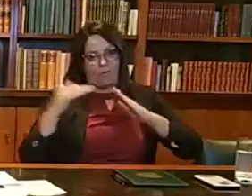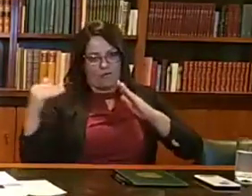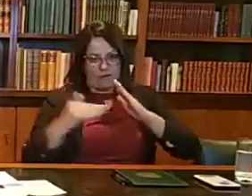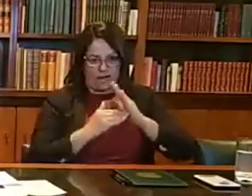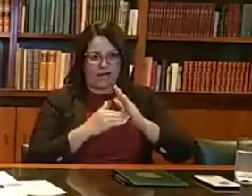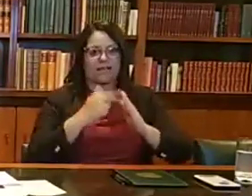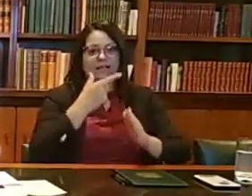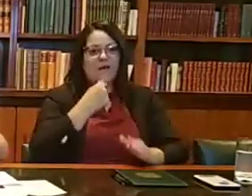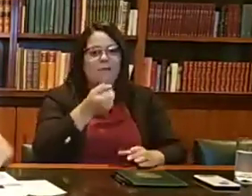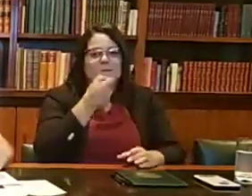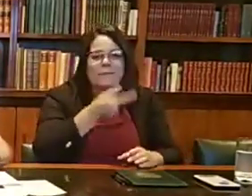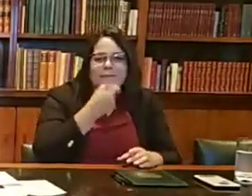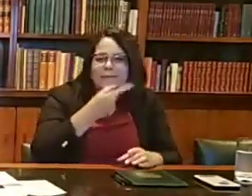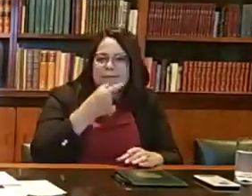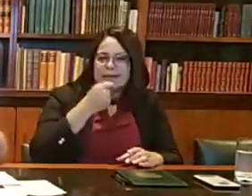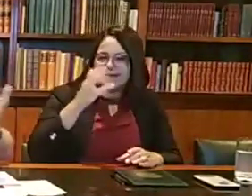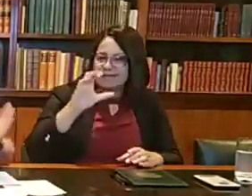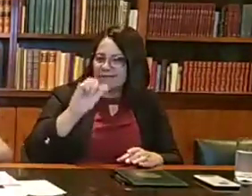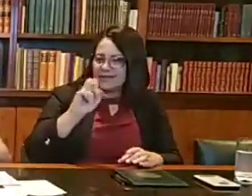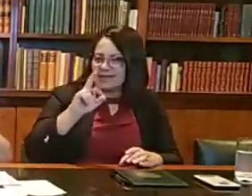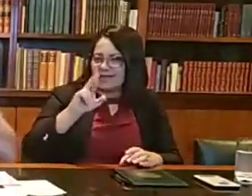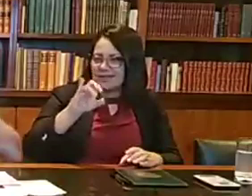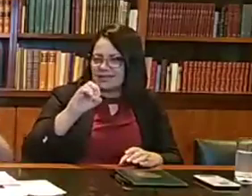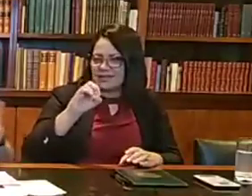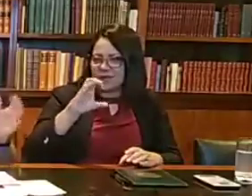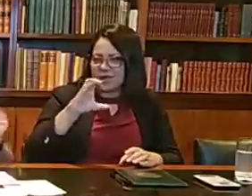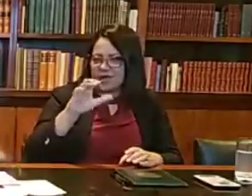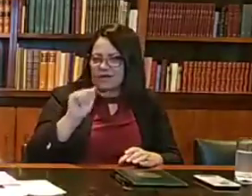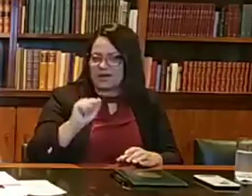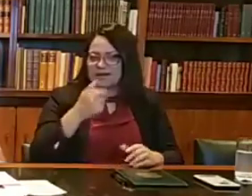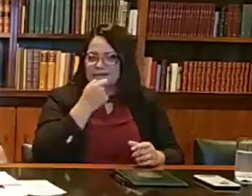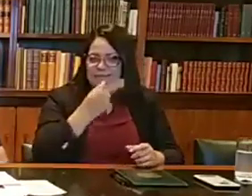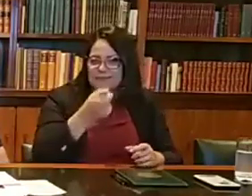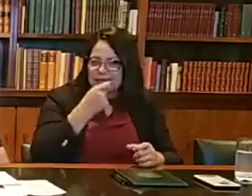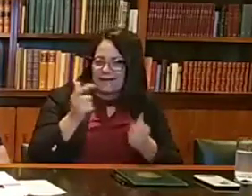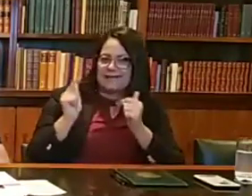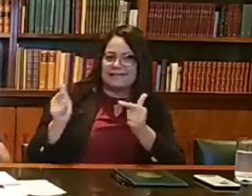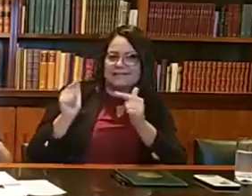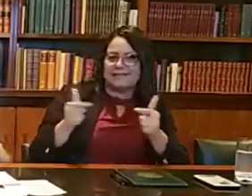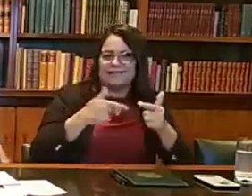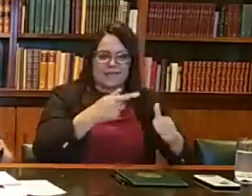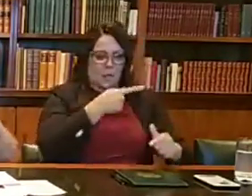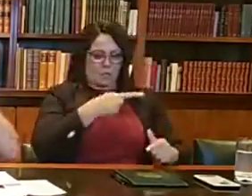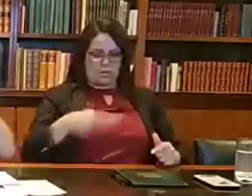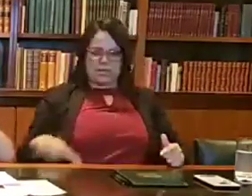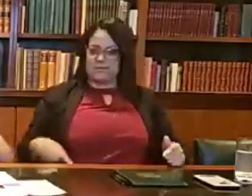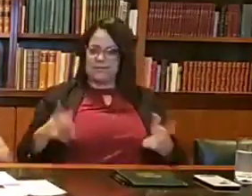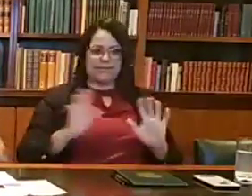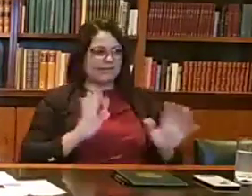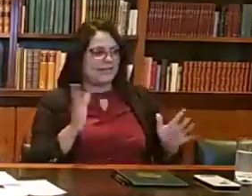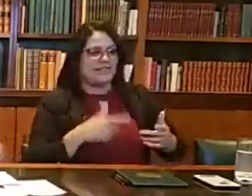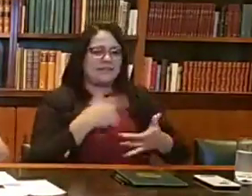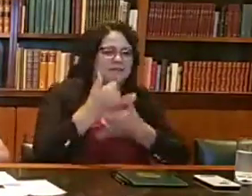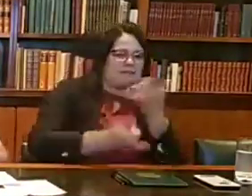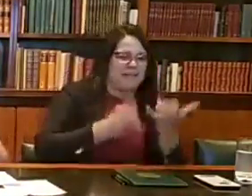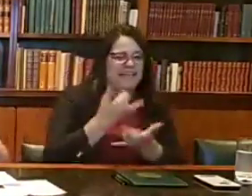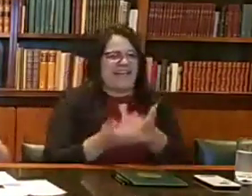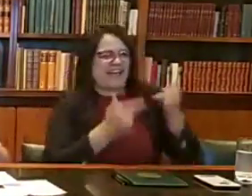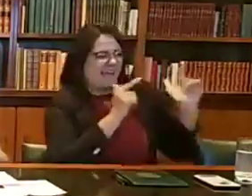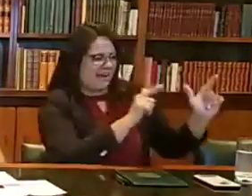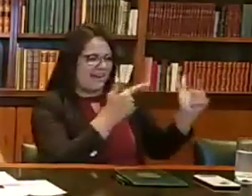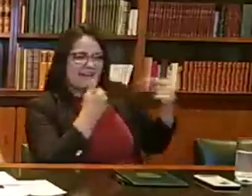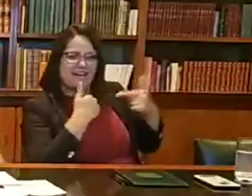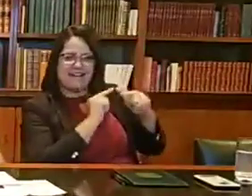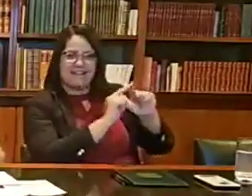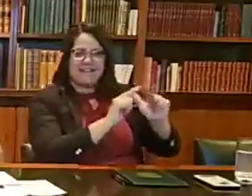Carioca. Gravou uma entrevista comigo, descontraída, né? Tirei a pele de presidente da República e fomos pro pau lá, pô, brincamos,